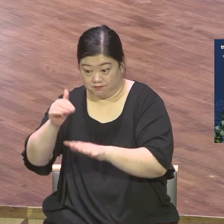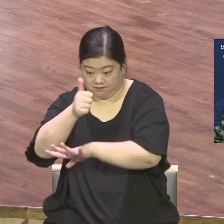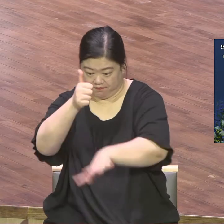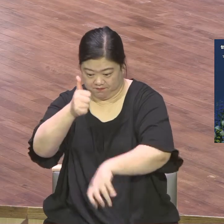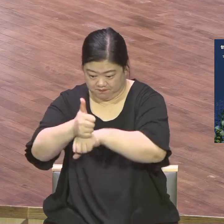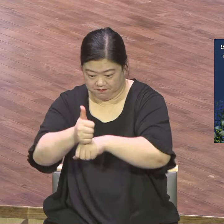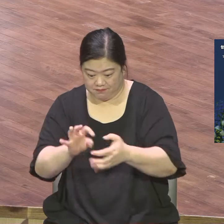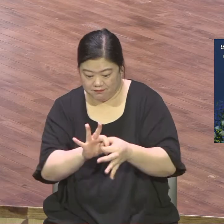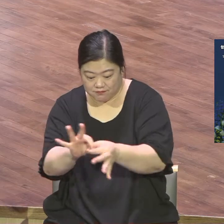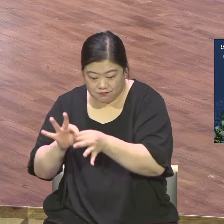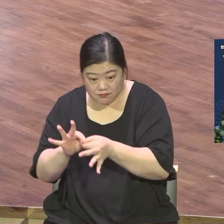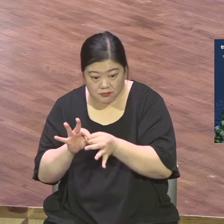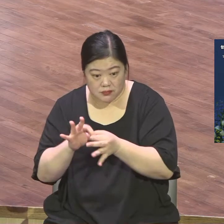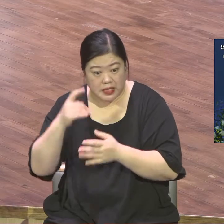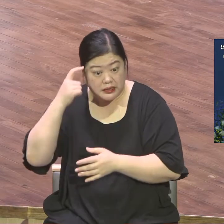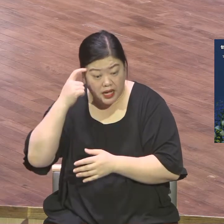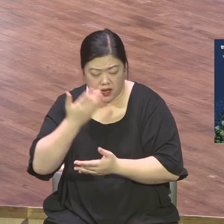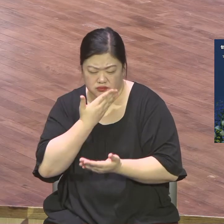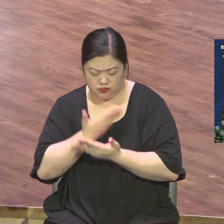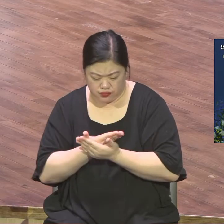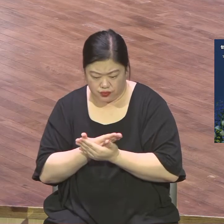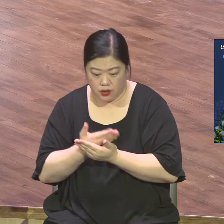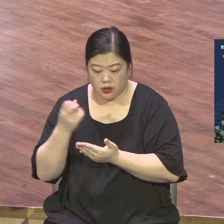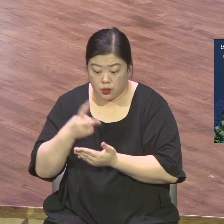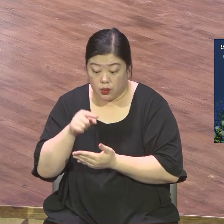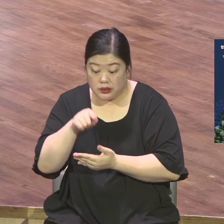수 있었던 뭐요 플랫폼이었어요.